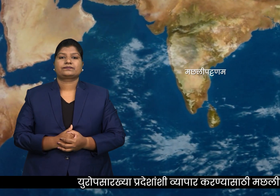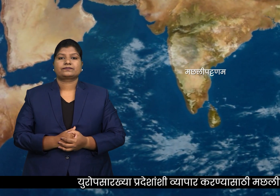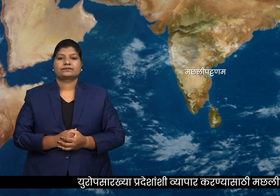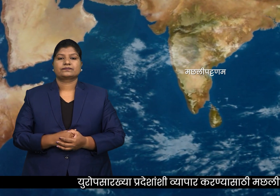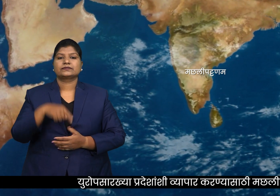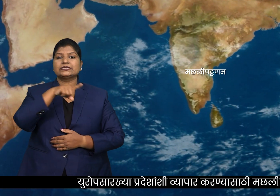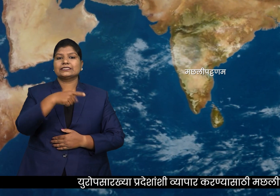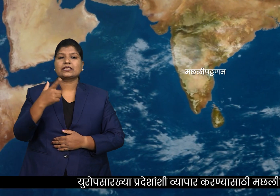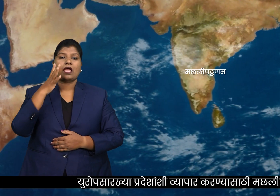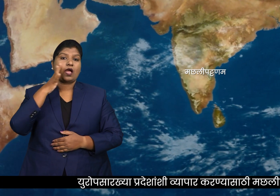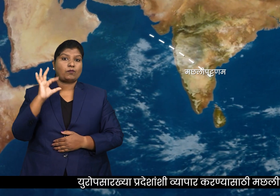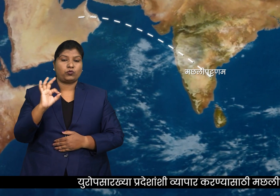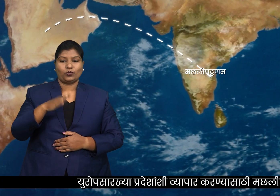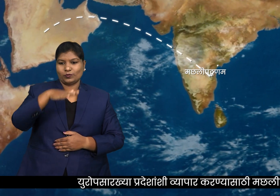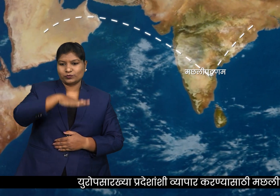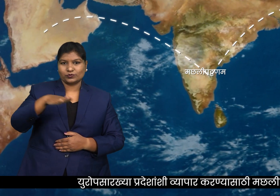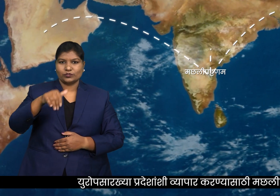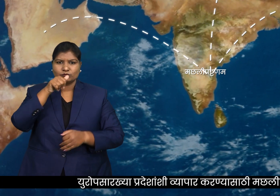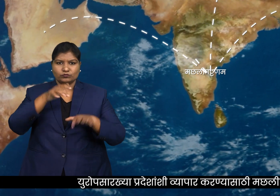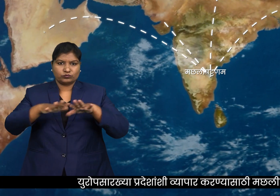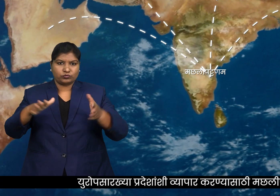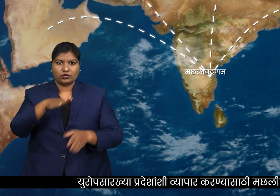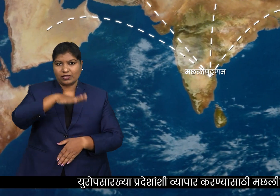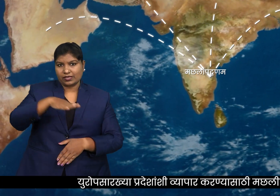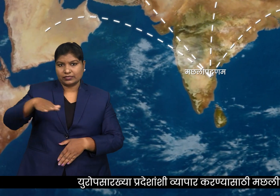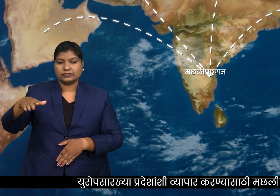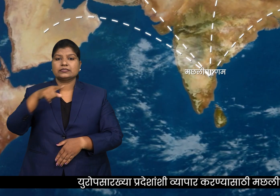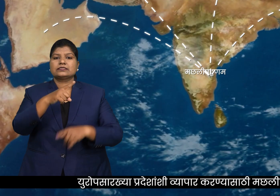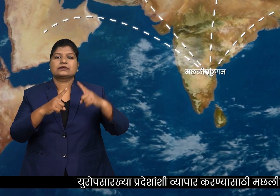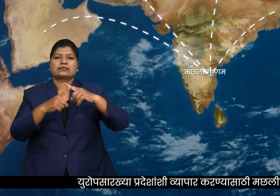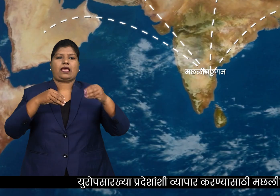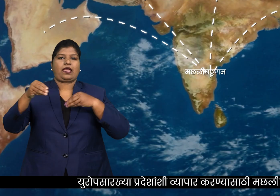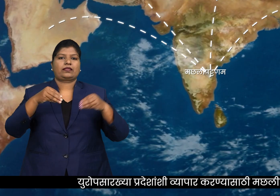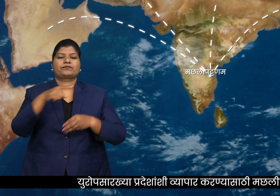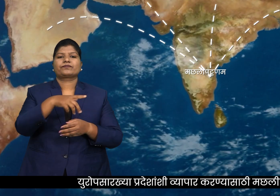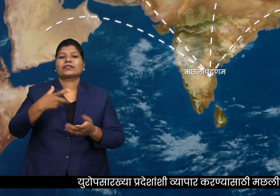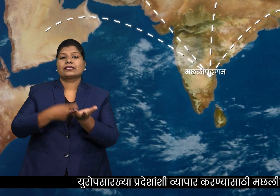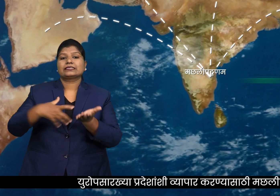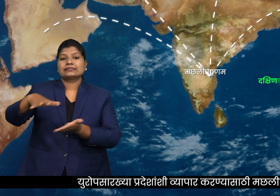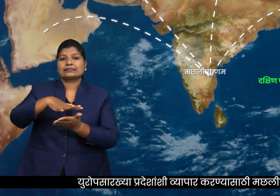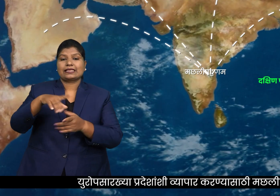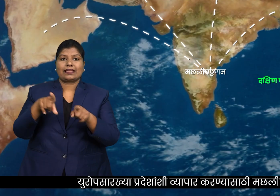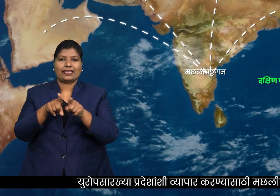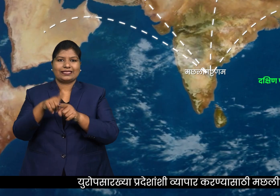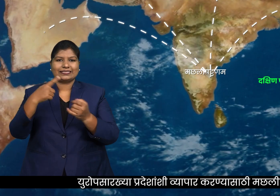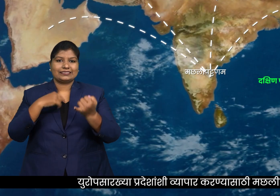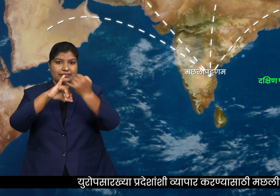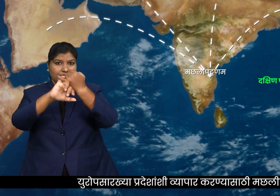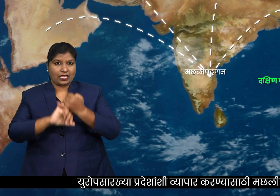आणि युरोपासारख्या प्रदेशांशी व्यापार करण्यासाठी मछलीपट्टणम